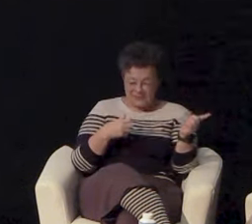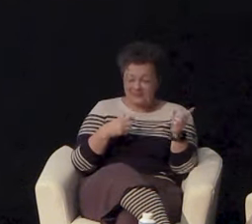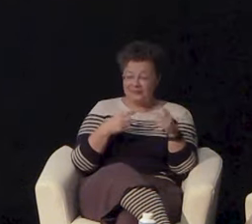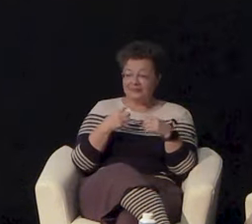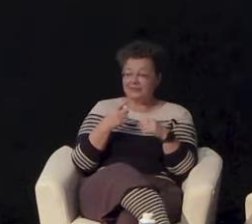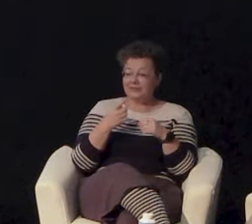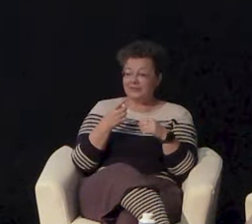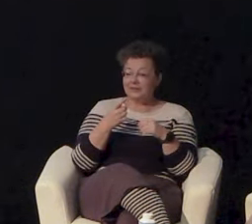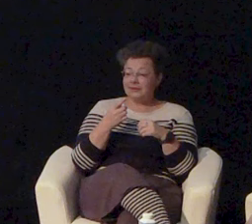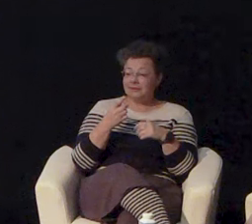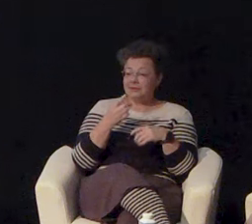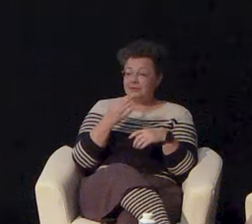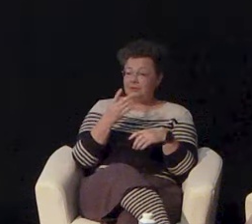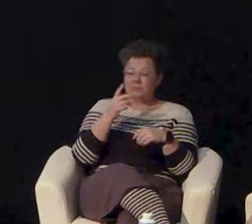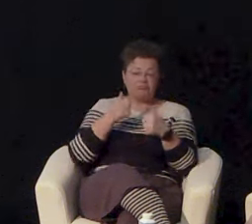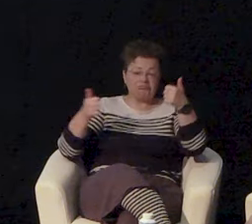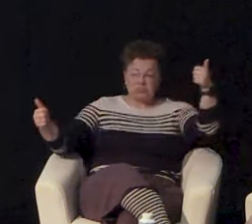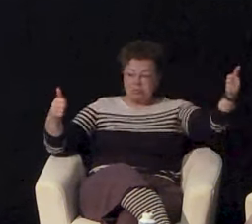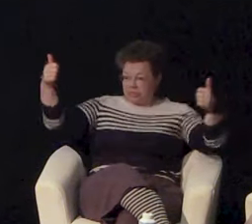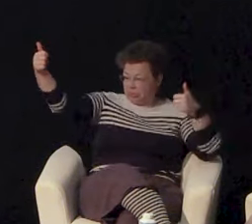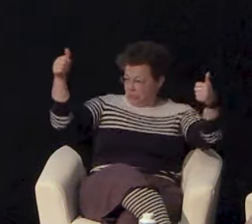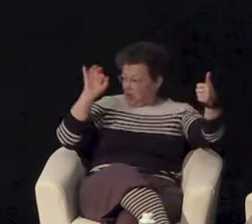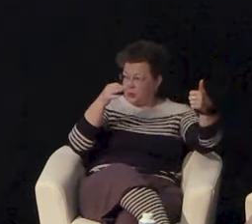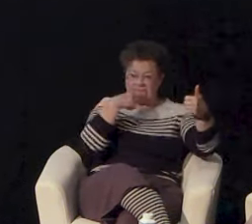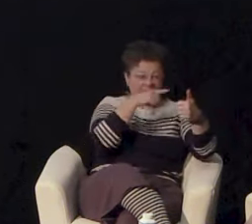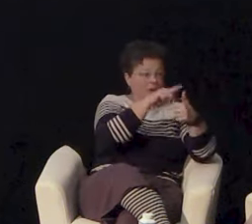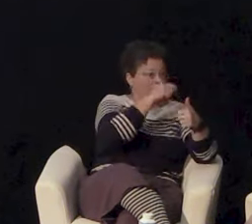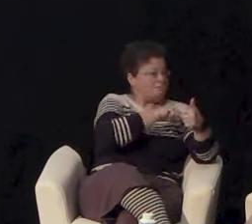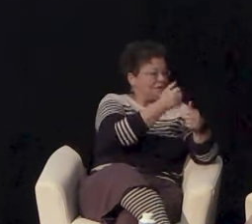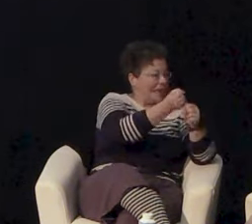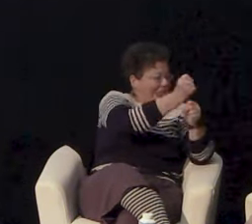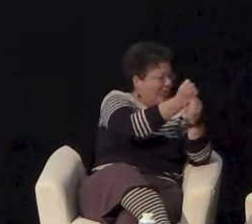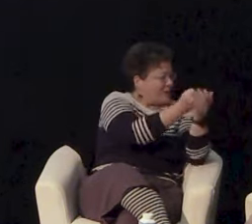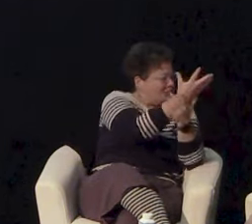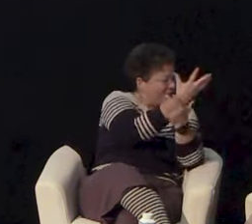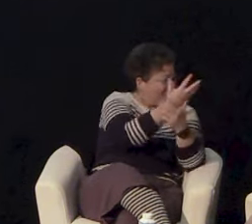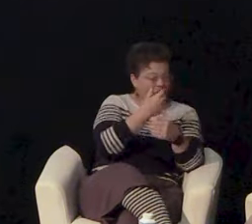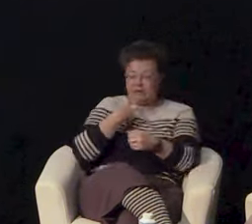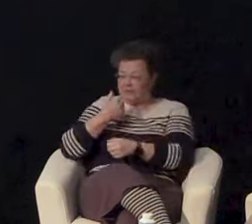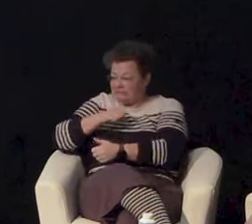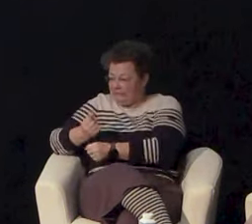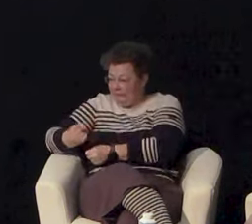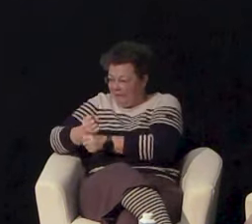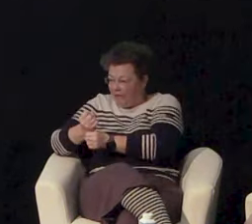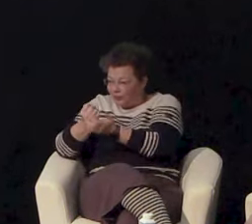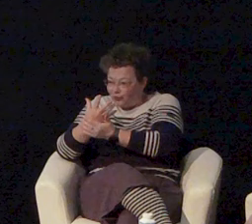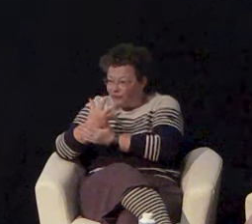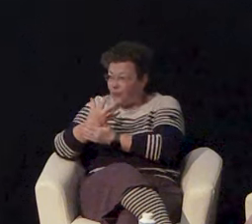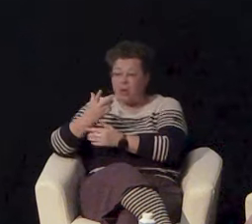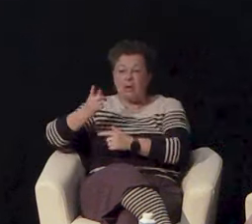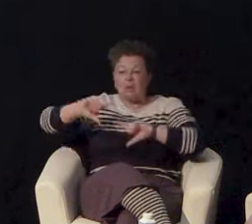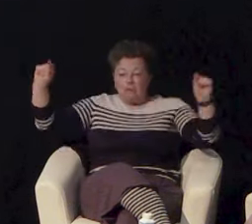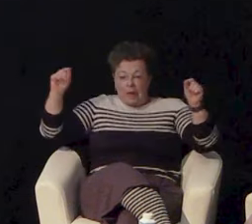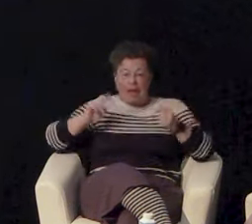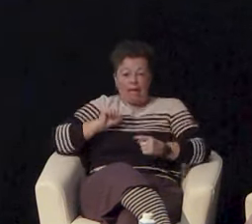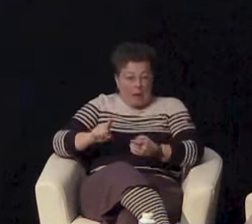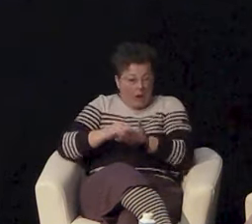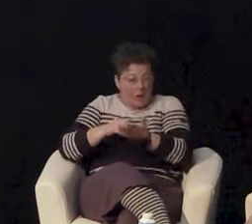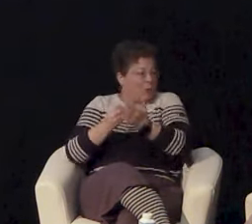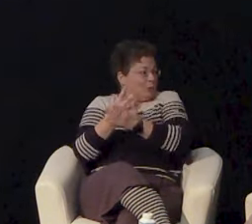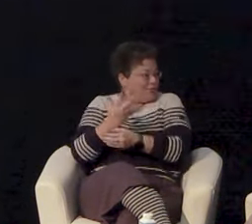Par rapport aux signes en mathématiques, c'est vrai que les étudiants sont assez isolés et qu'il y a des petits